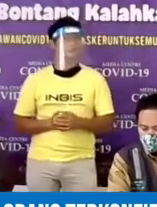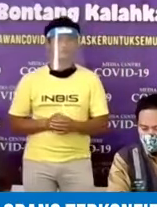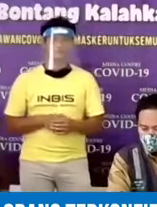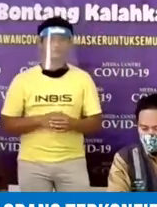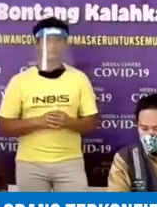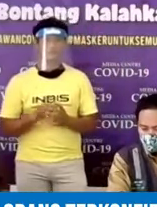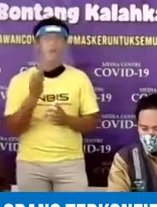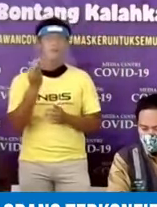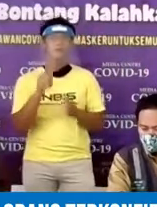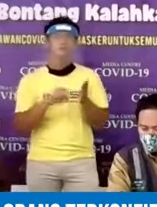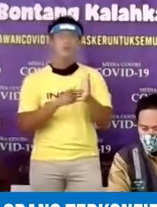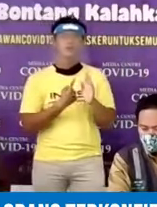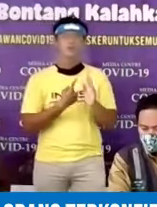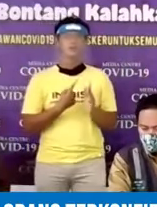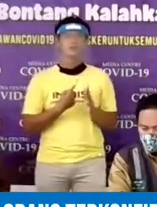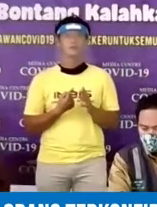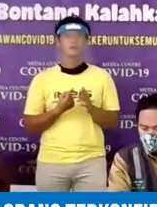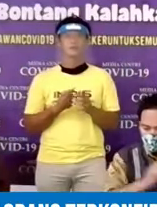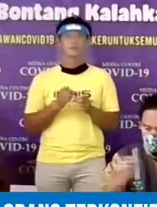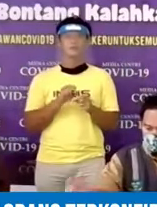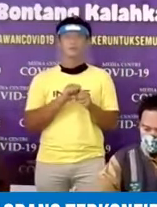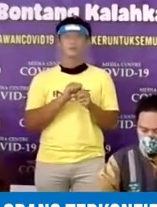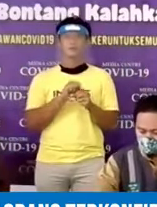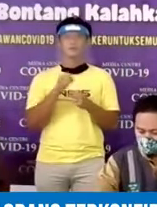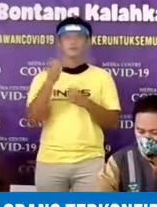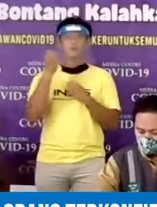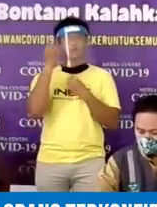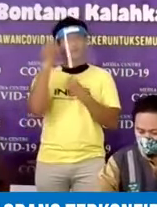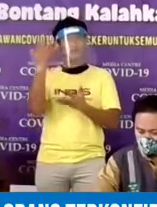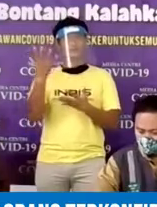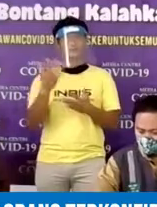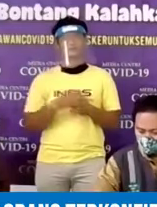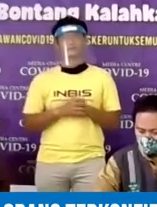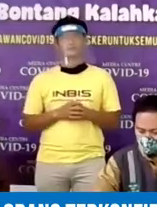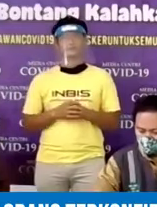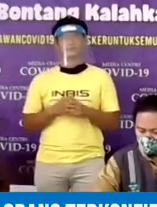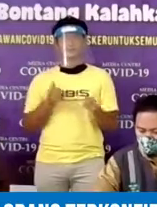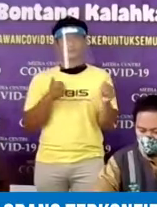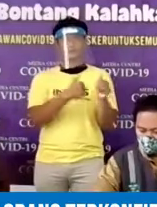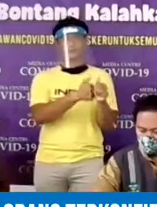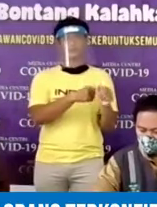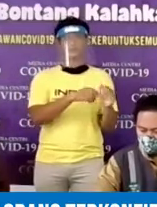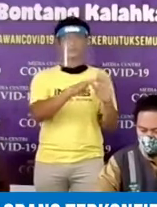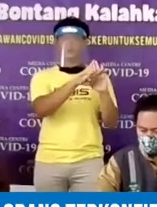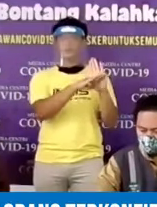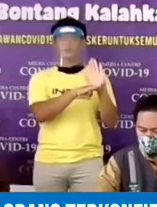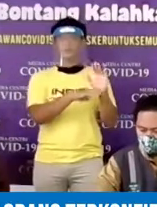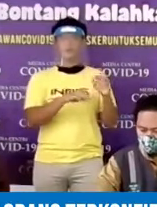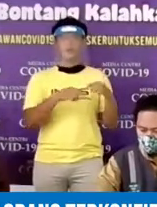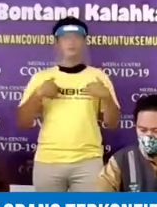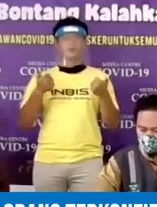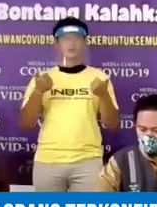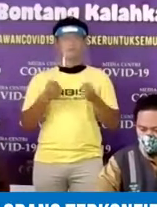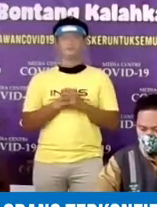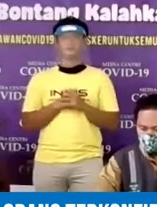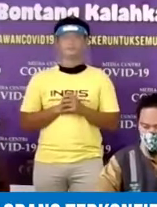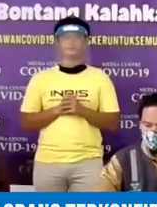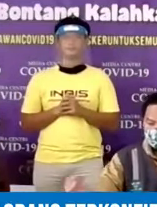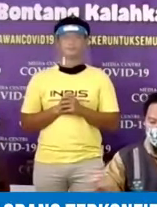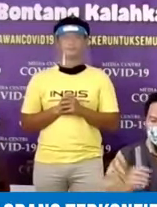eh sini pada prinsipnya untuk hai substansi perwali di beberapa kali lift kita sudah menyampaikan tentang